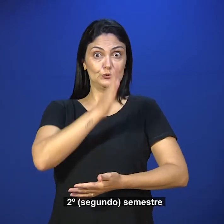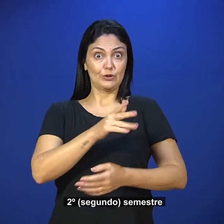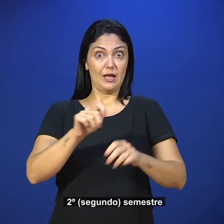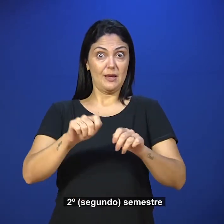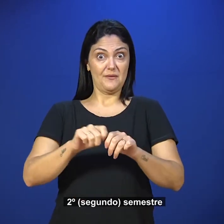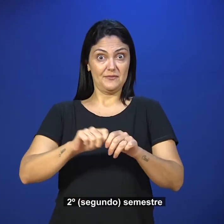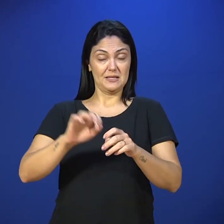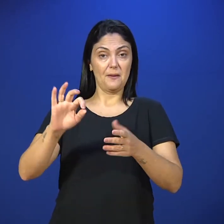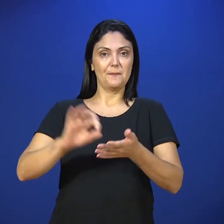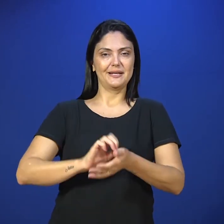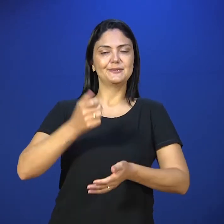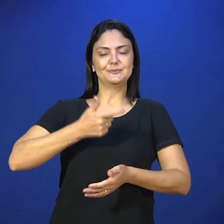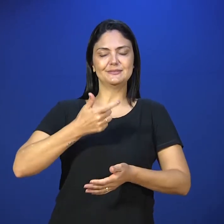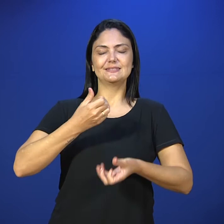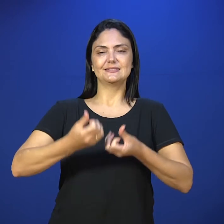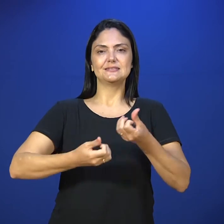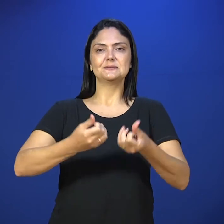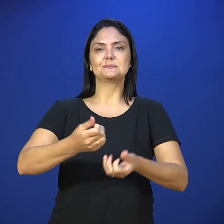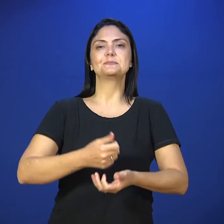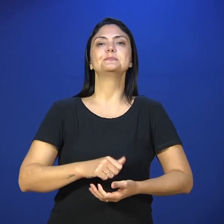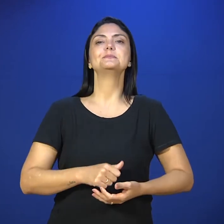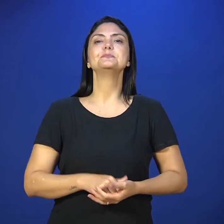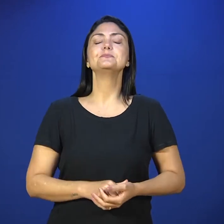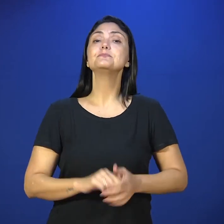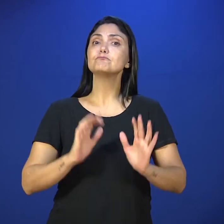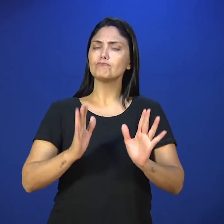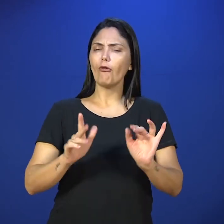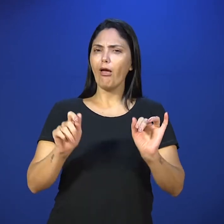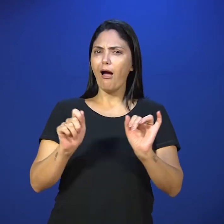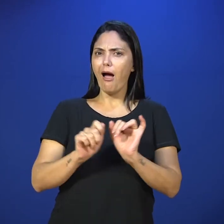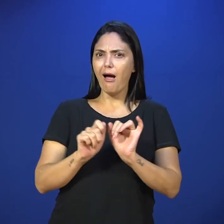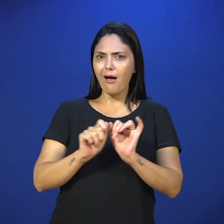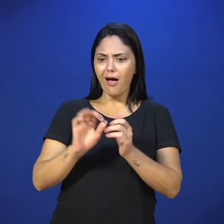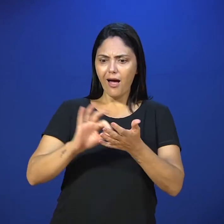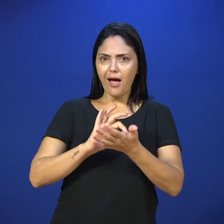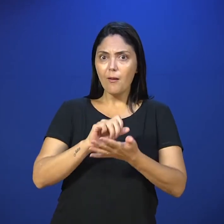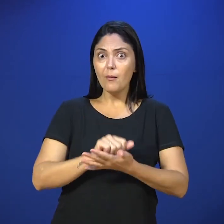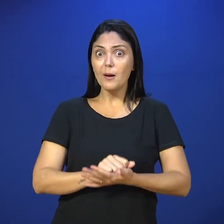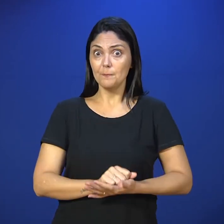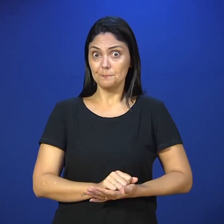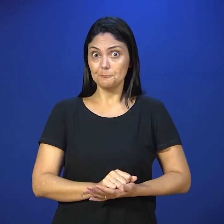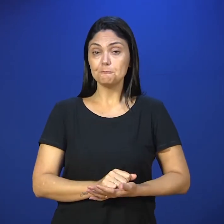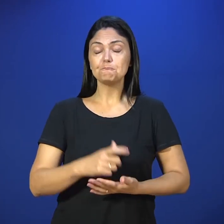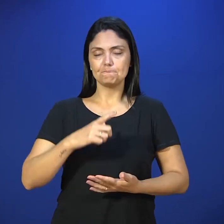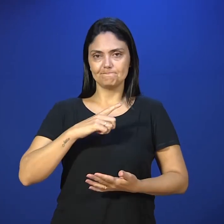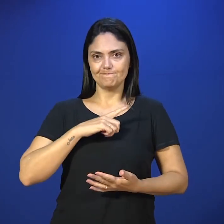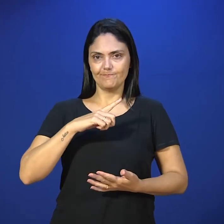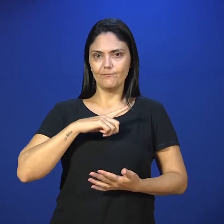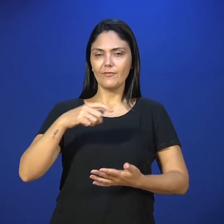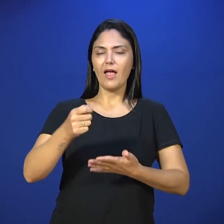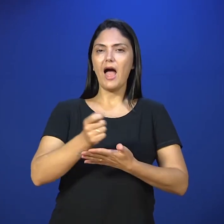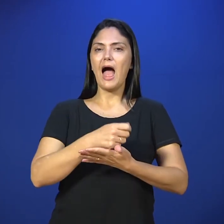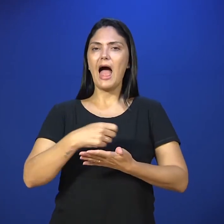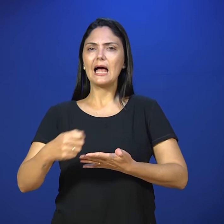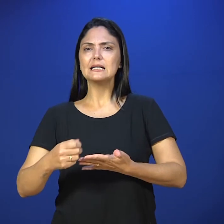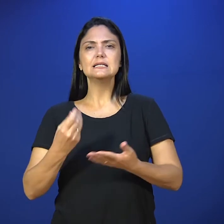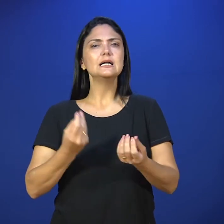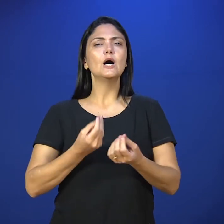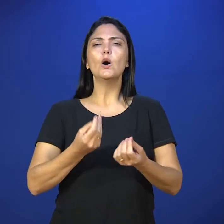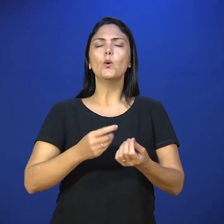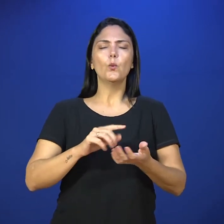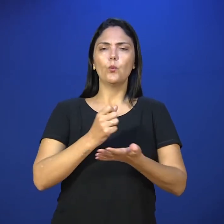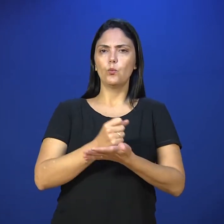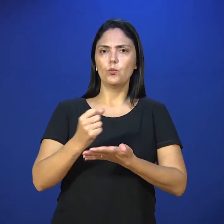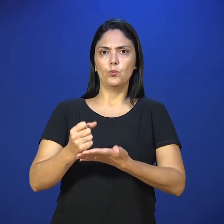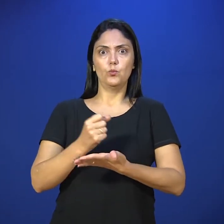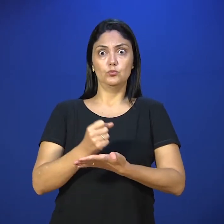segundo semestre. 16. Após a realização da matrícula, com a respectiva assinatura do termo de adesão ao